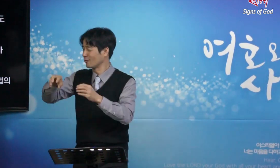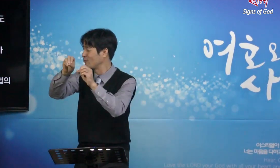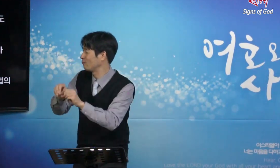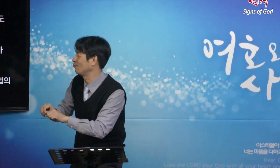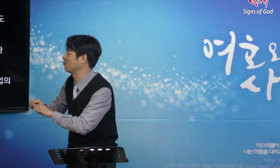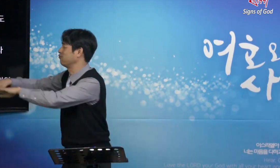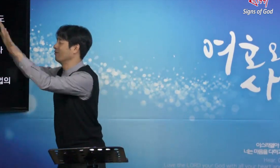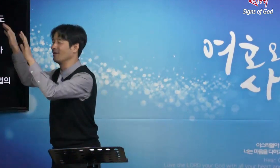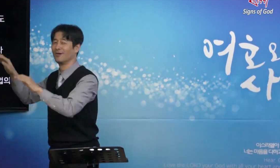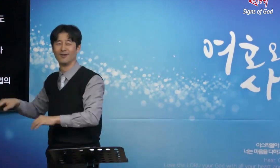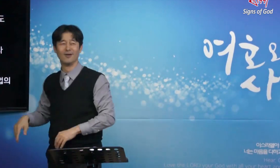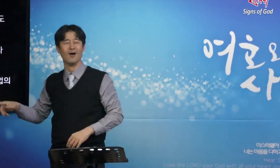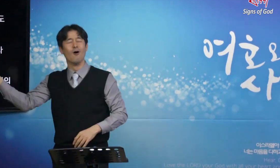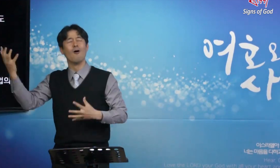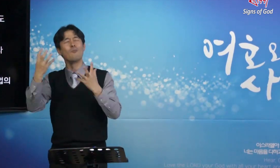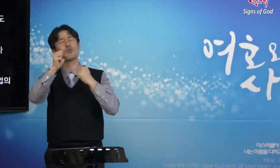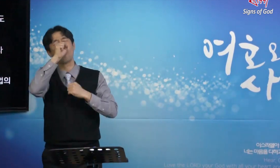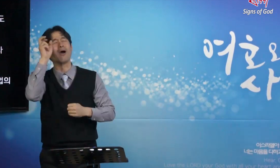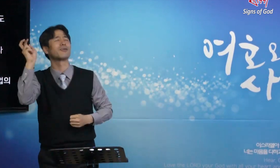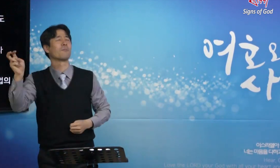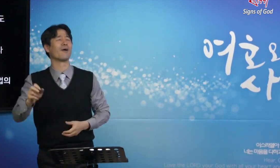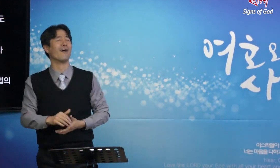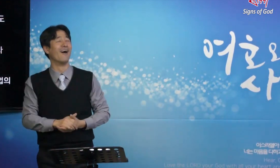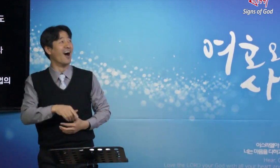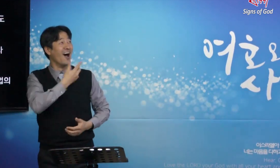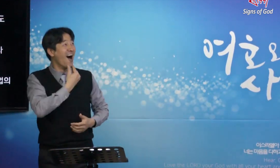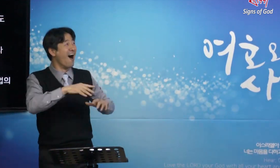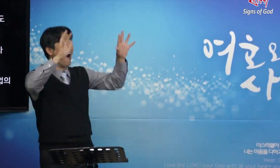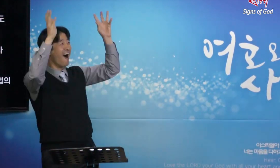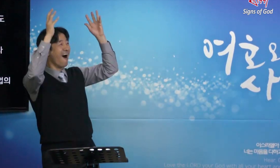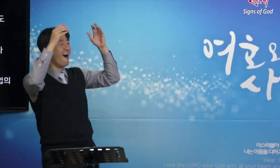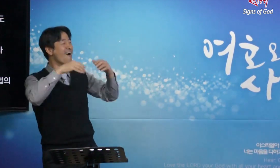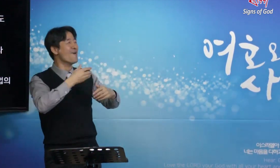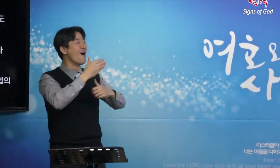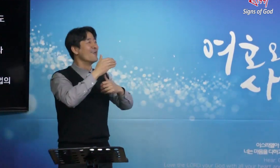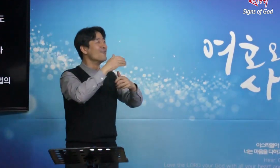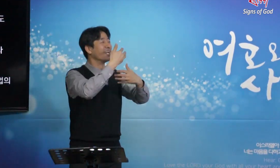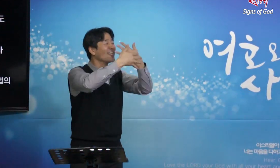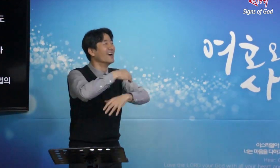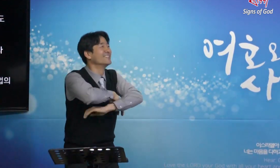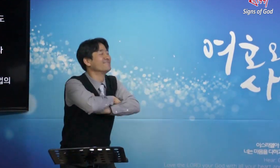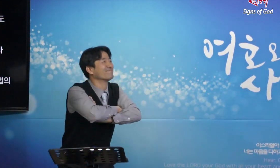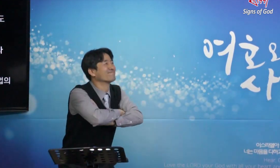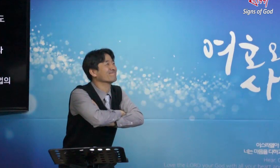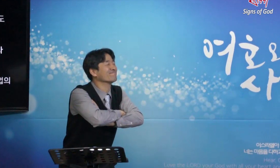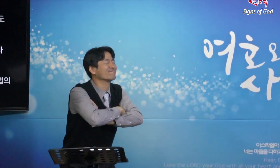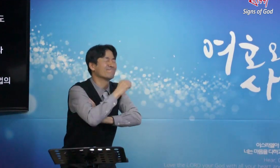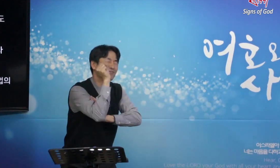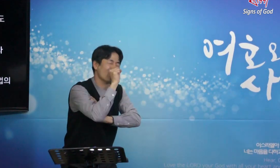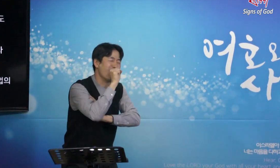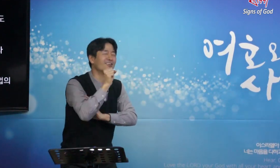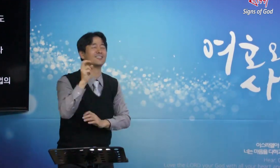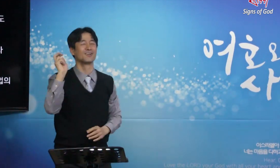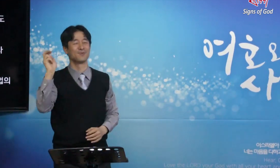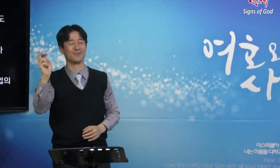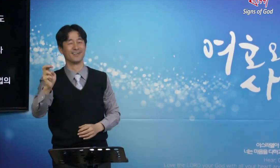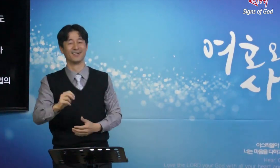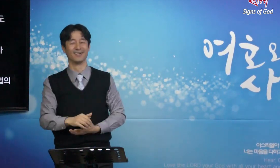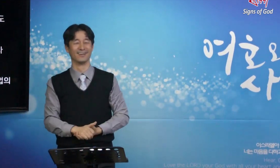선교사님이 그렇게 수화가 가능하면 그렇게 방송을 통해서 전해질 수 있으면